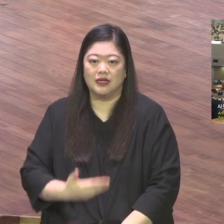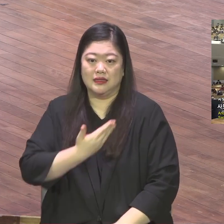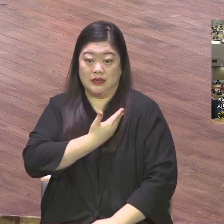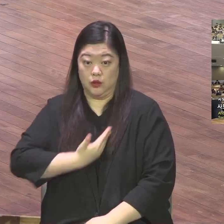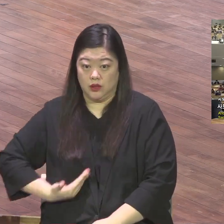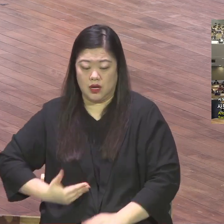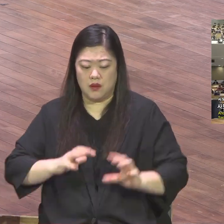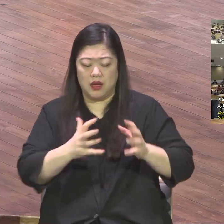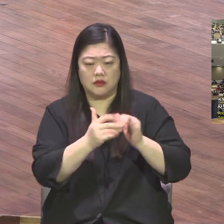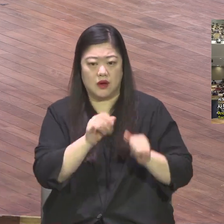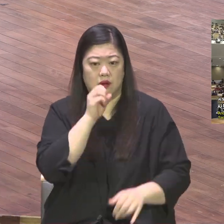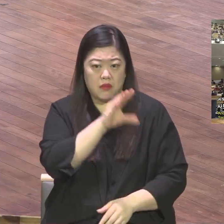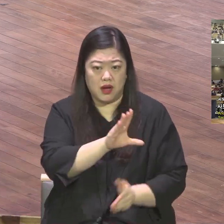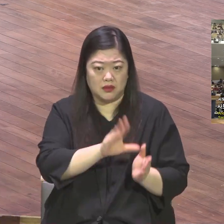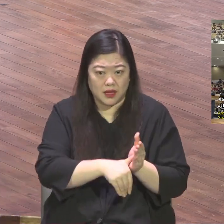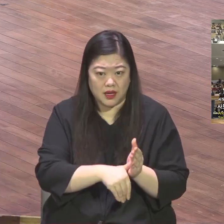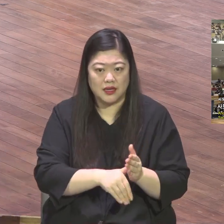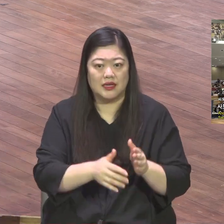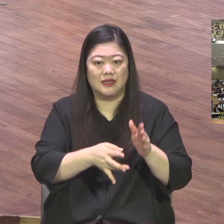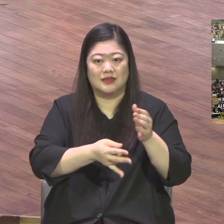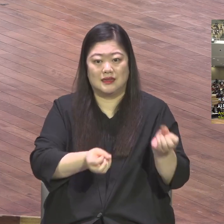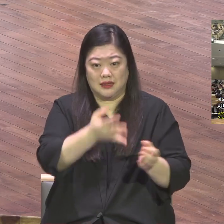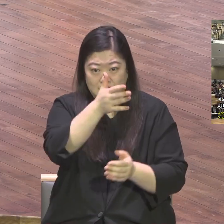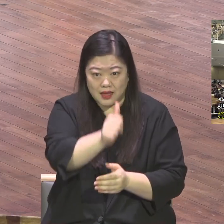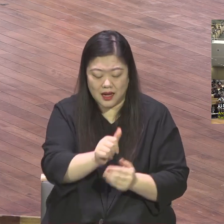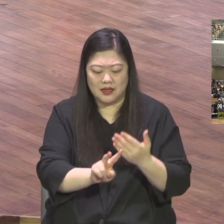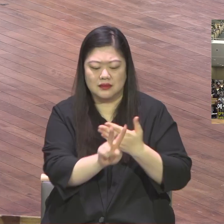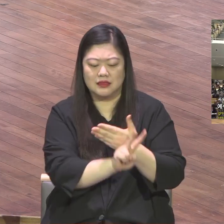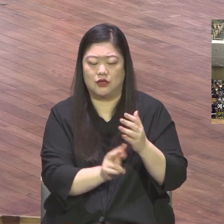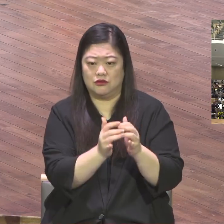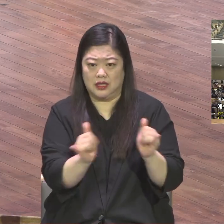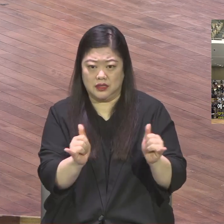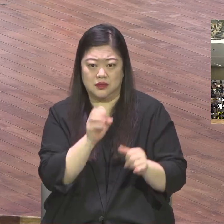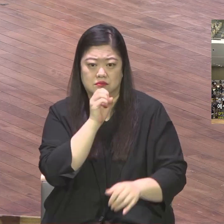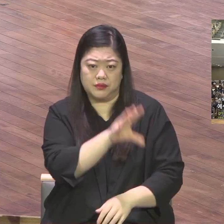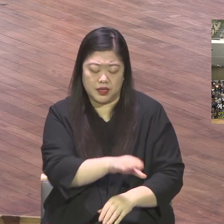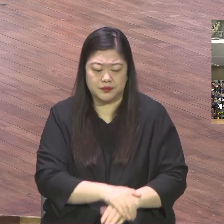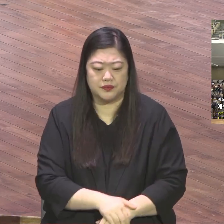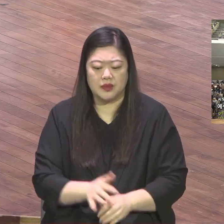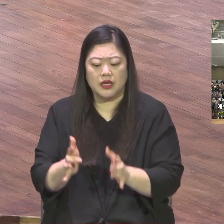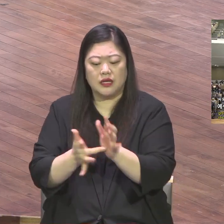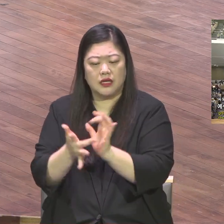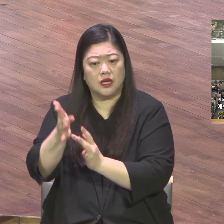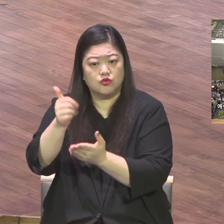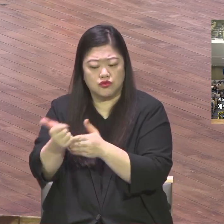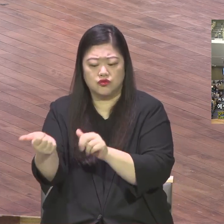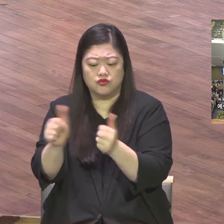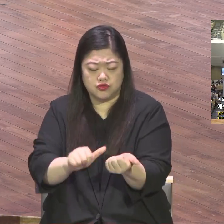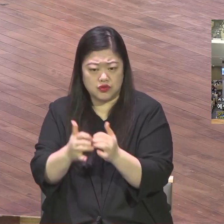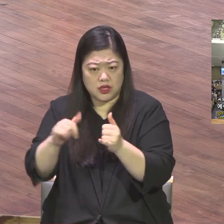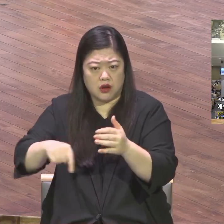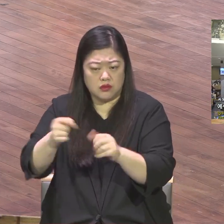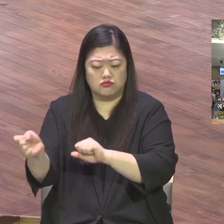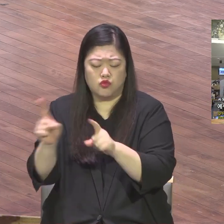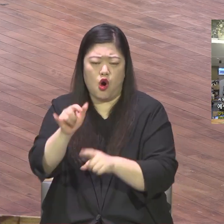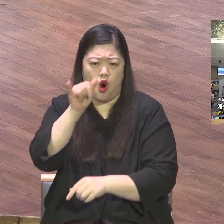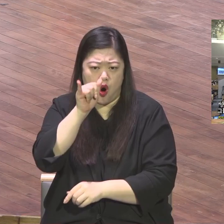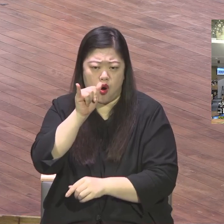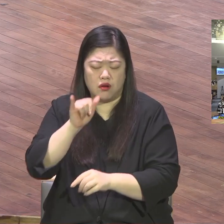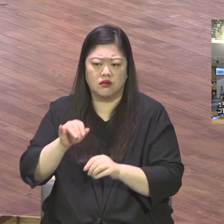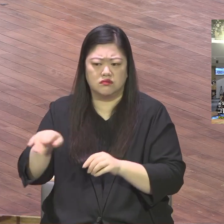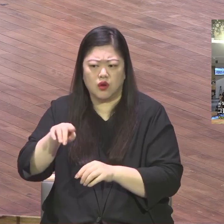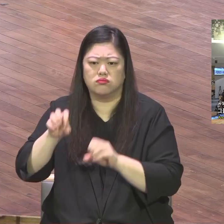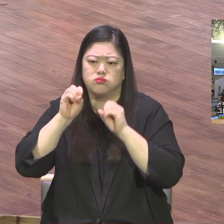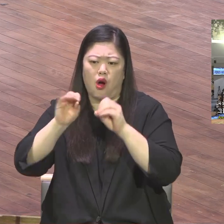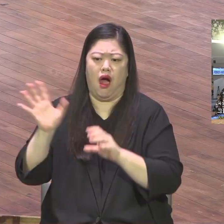때 제사장들과 성전 맡은 자와 사두개인들이 이르러 예수 안에 죽은 자의 부활이 있다고 백성을 가르치고 전함을